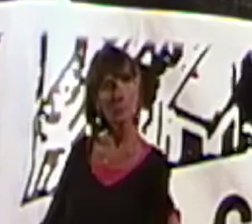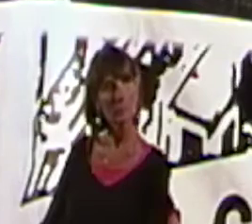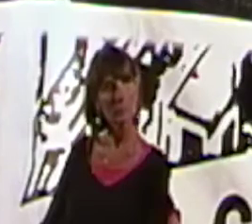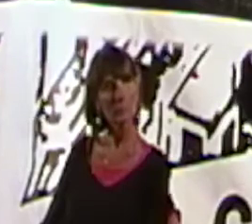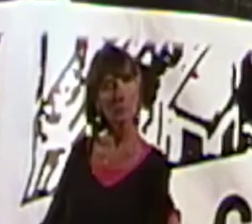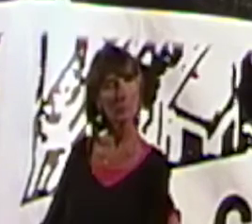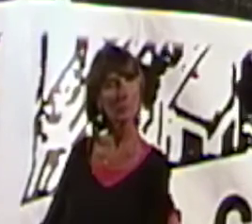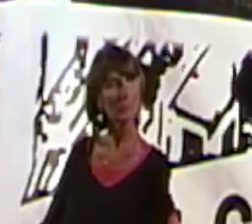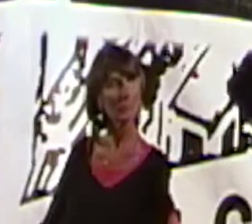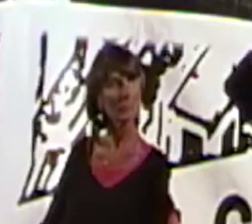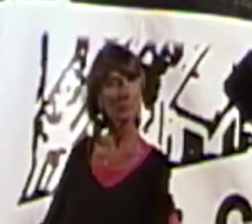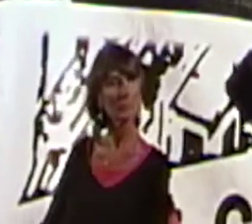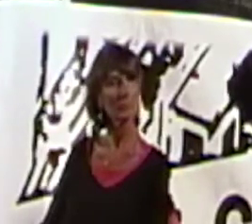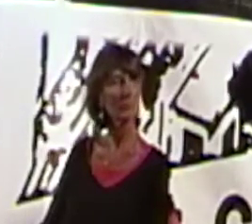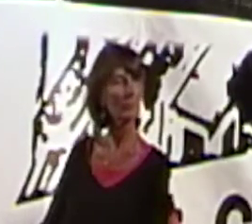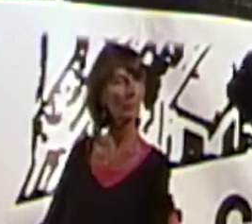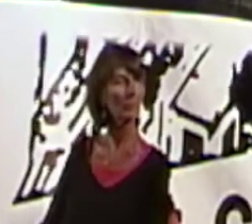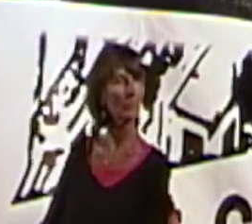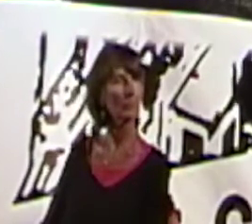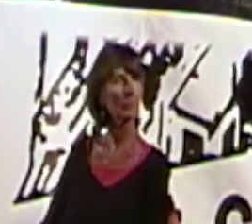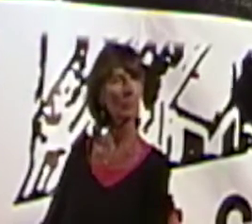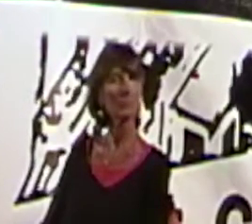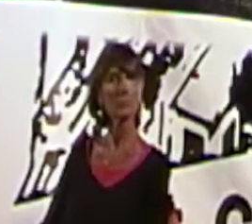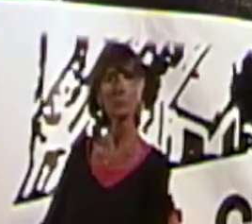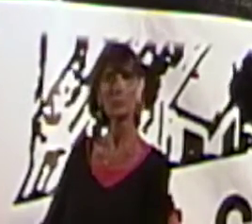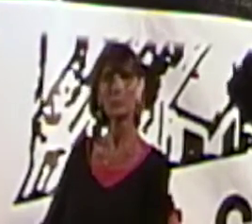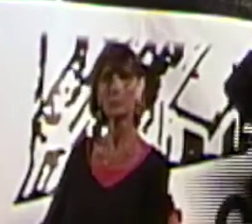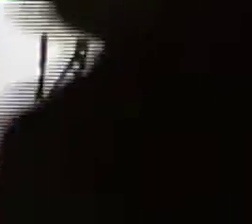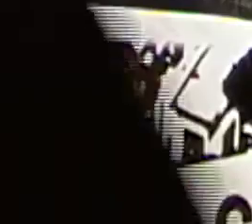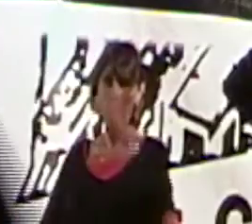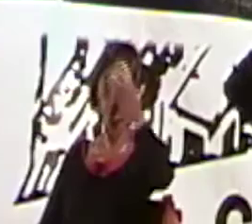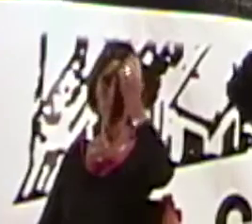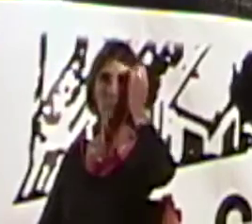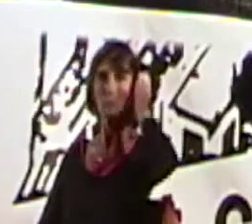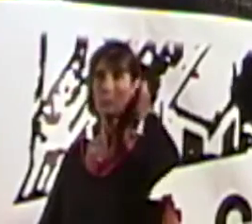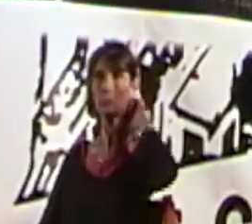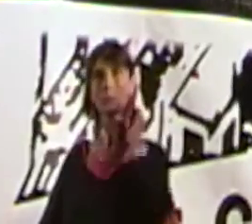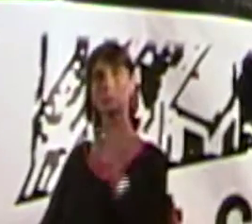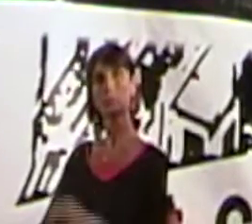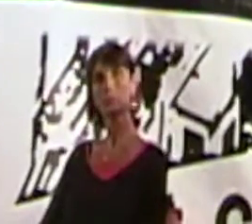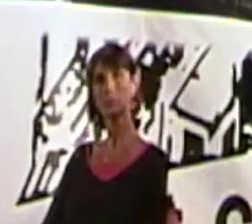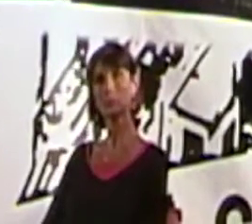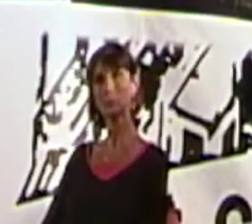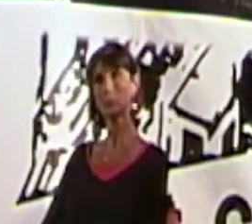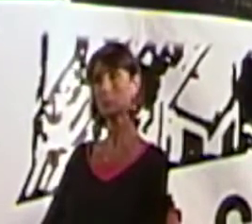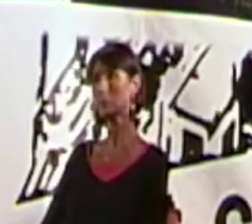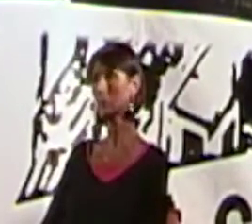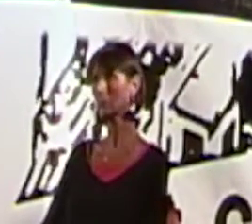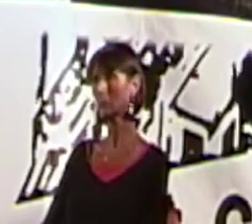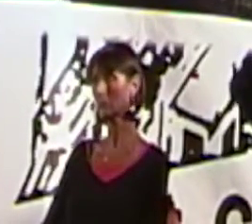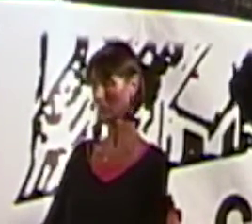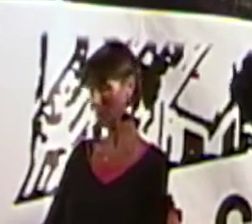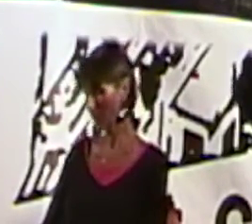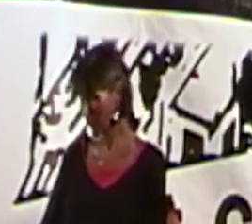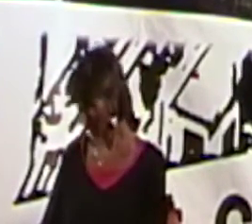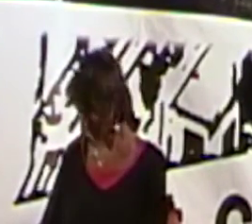traditionnel des négociations annuelles obligatoires, les NAO, totalement à contre-courant du discours dominant qui martèle que